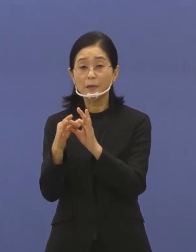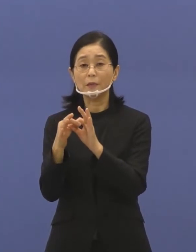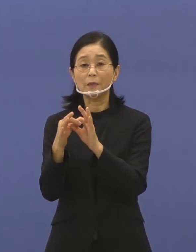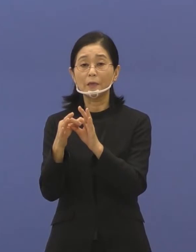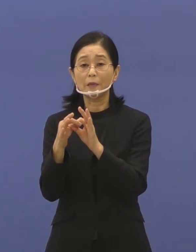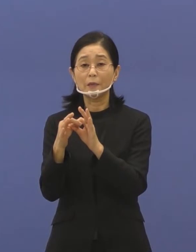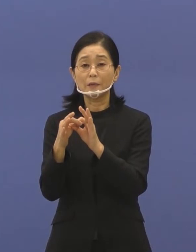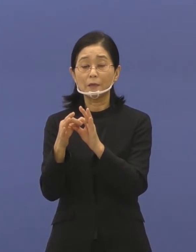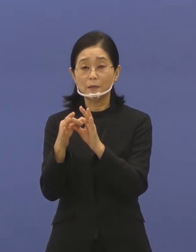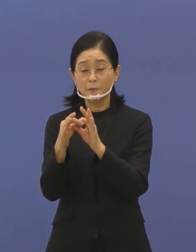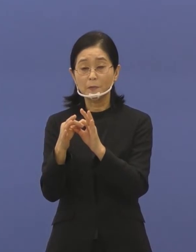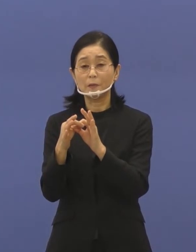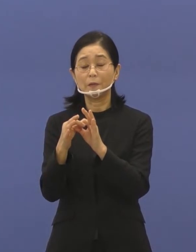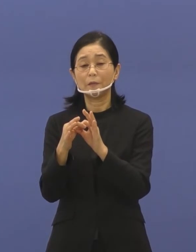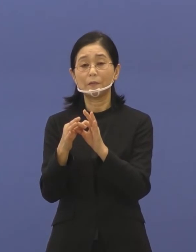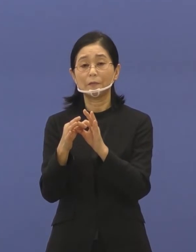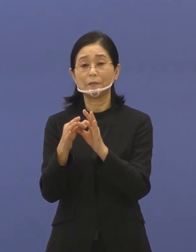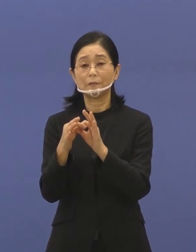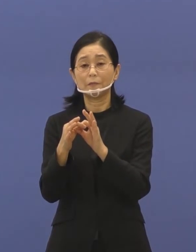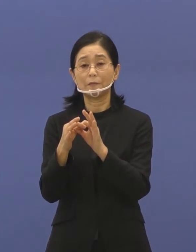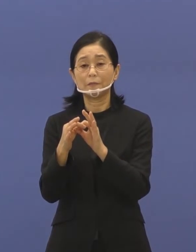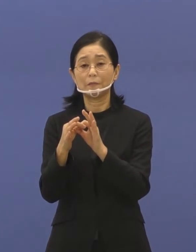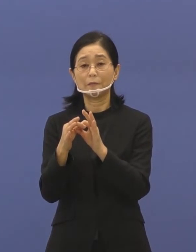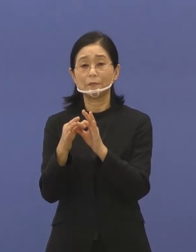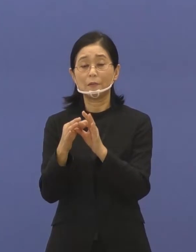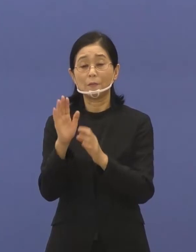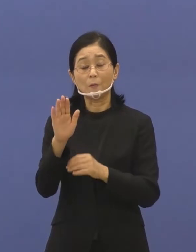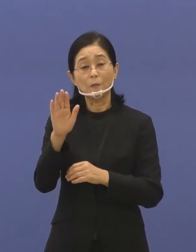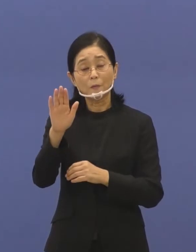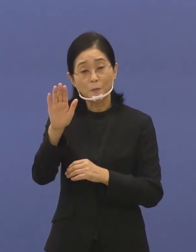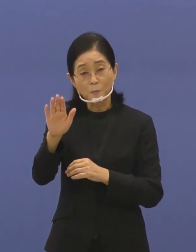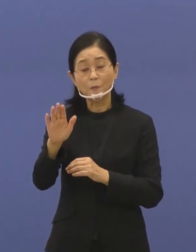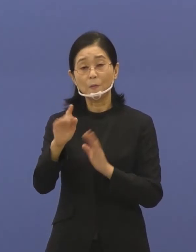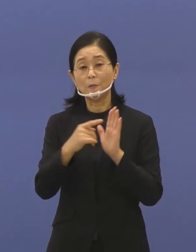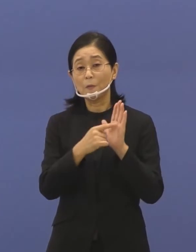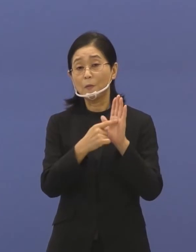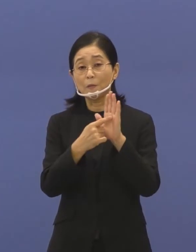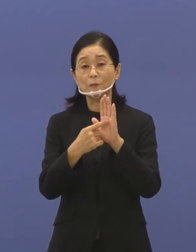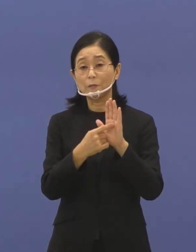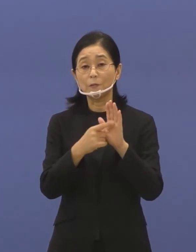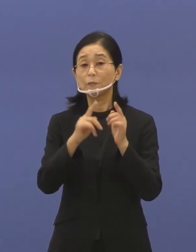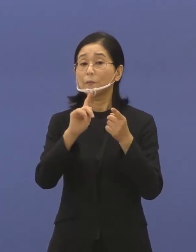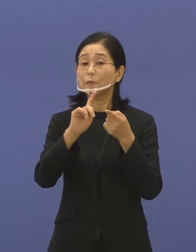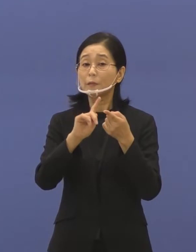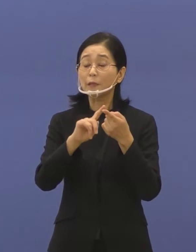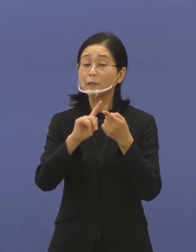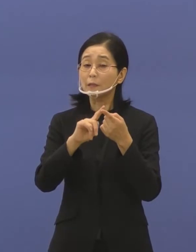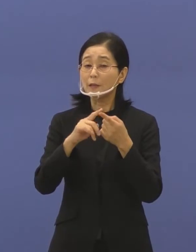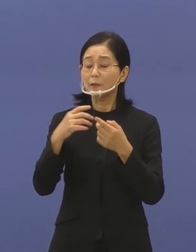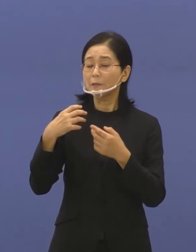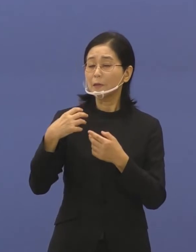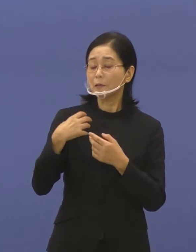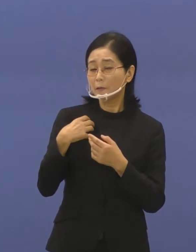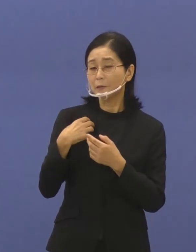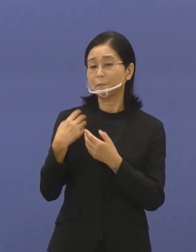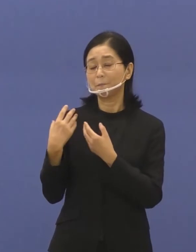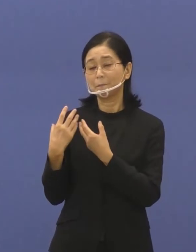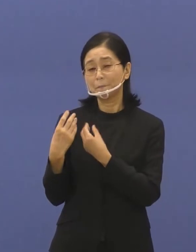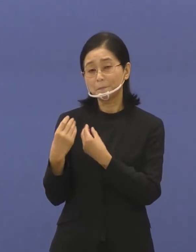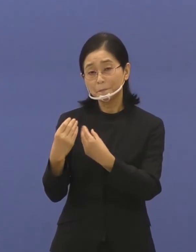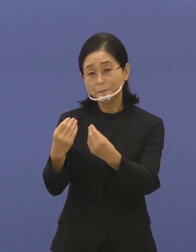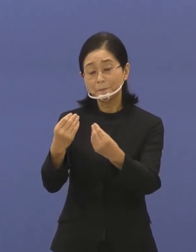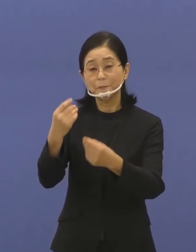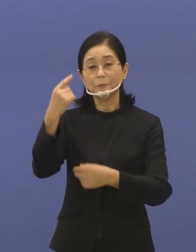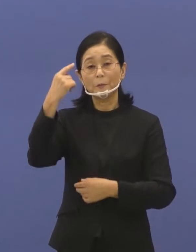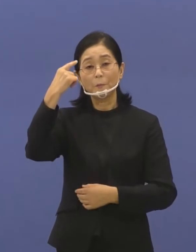亡くなられてからも象徴的な役割を果たしていかれるのだとは思うんですけ